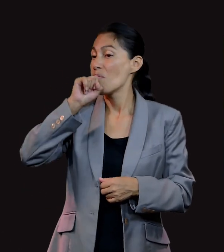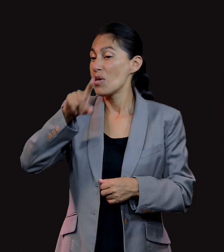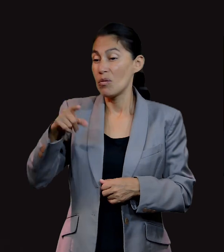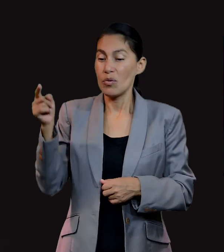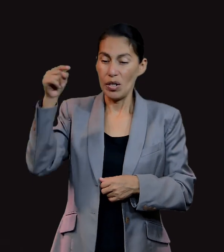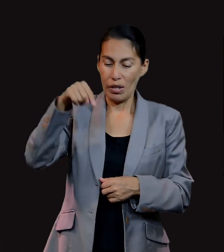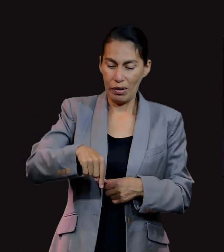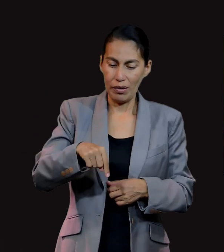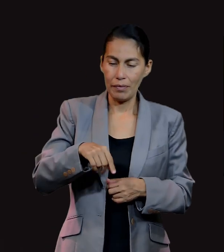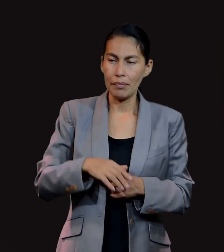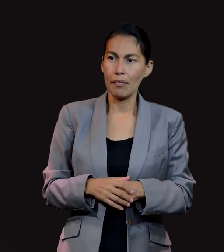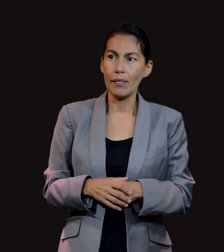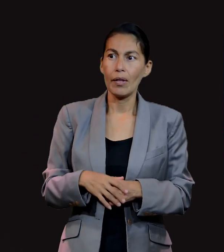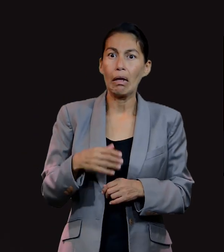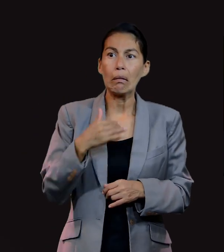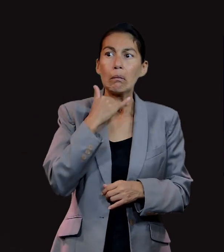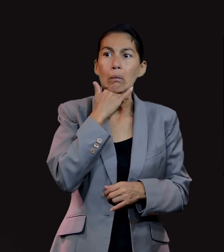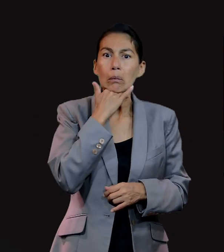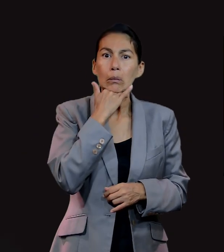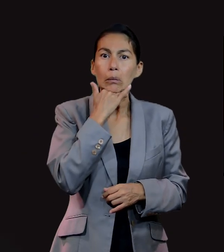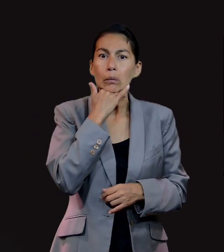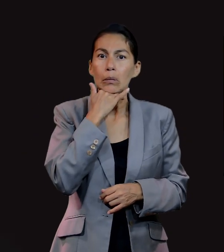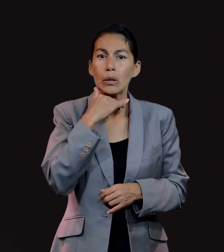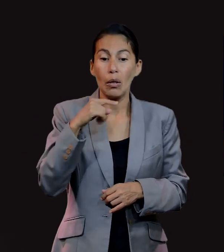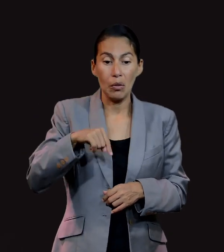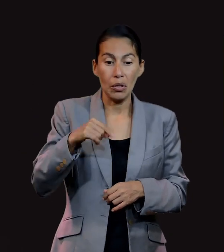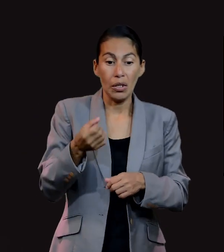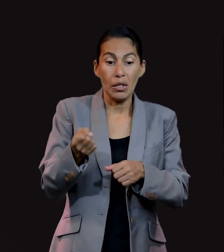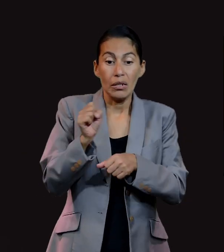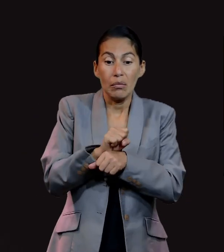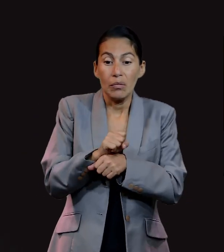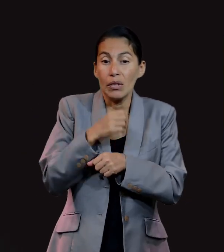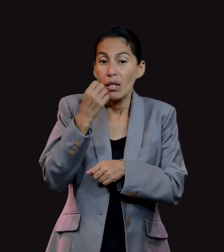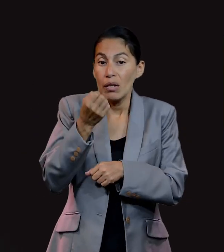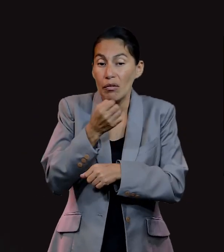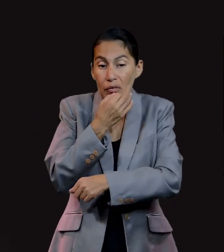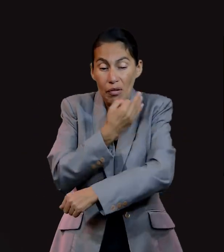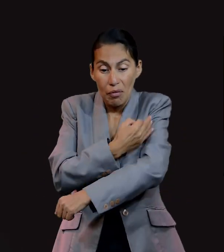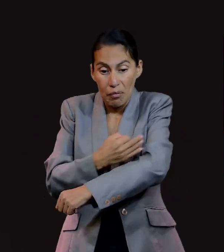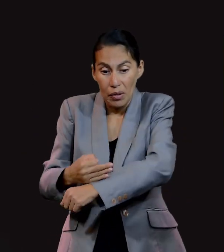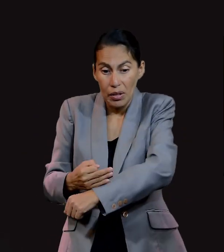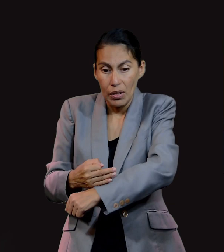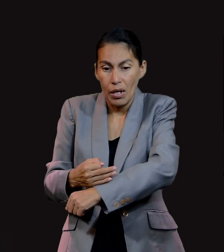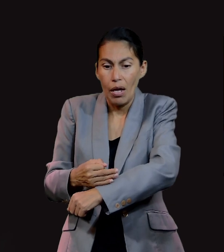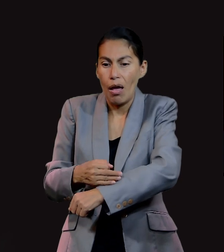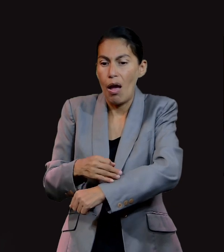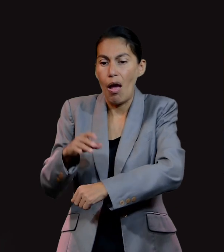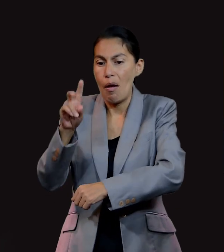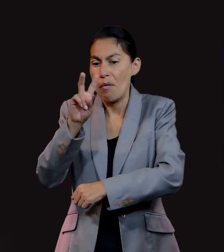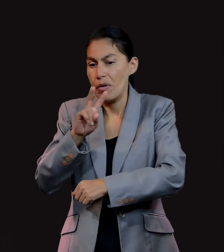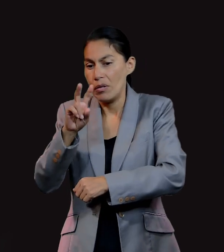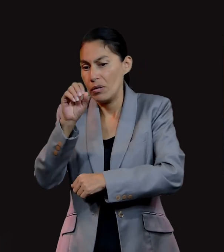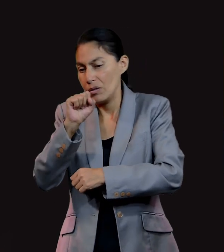me tenía que venir ese mismo día era un día jueves yo le dije pastor yo estoy teniendo una semana aquí de familia déjeme terminar el domingo